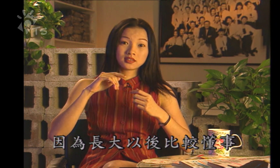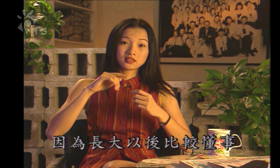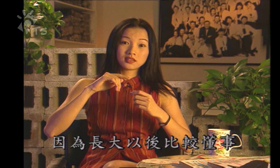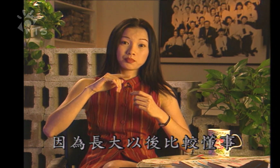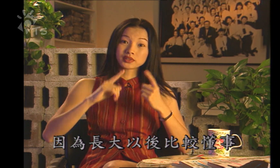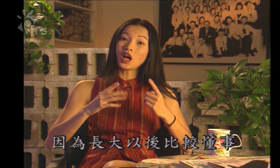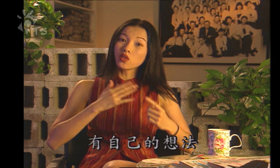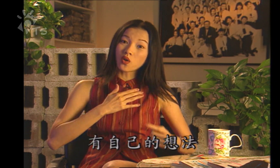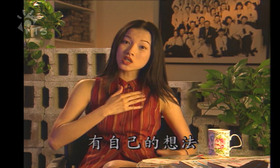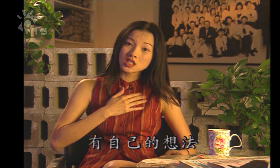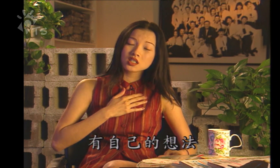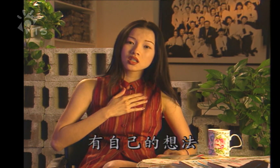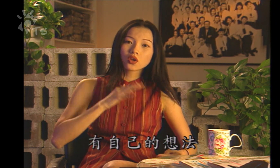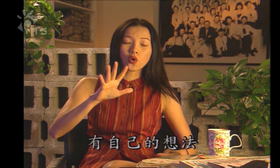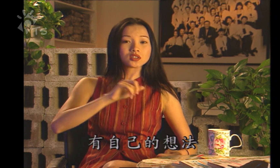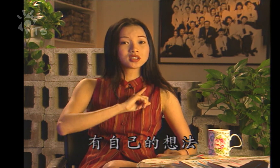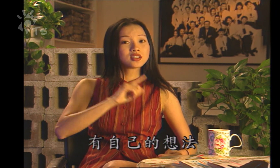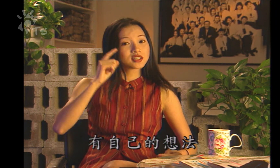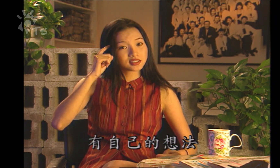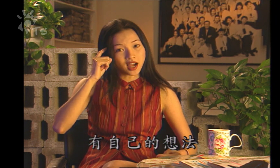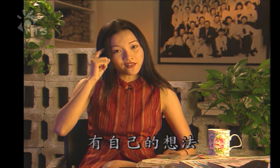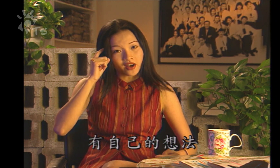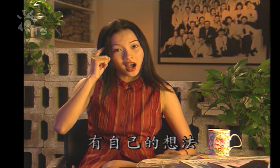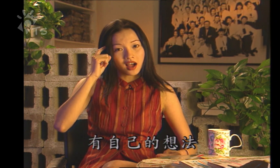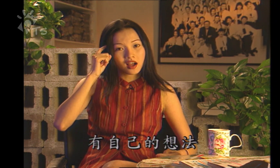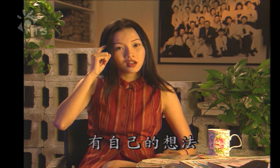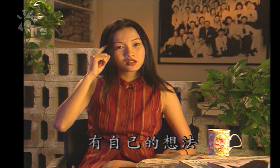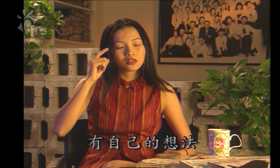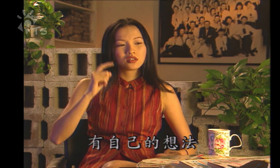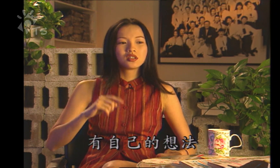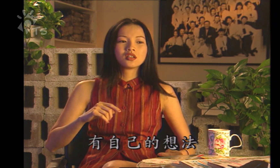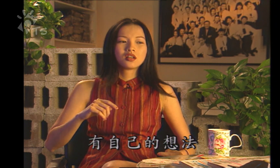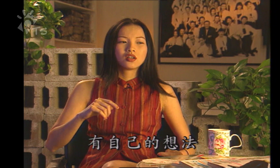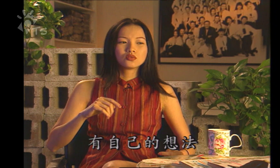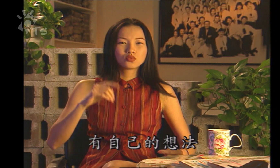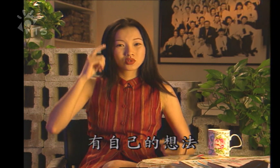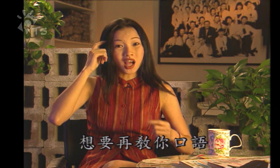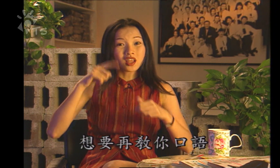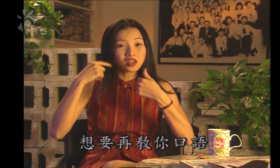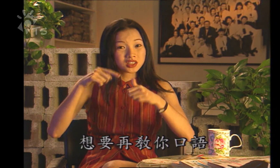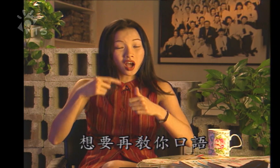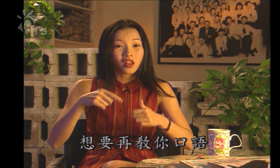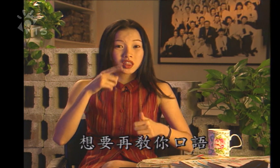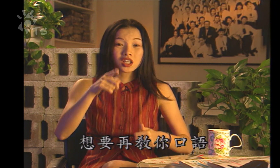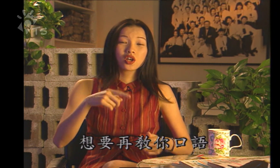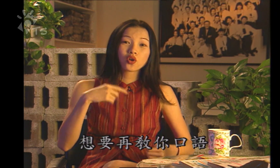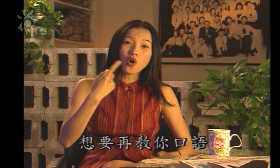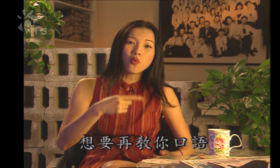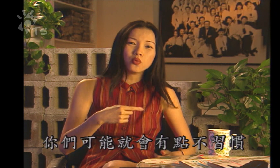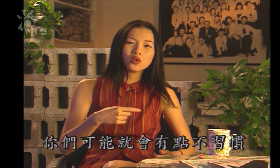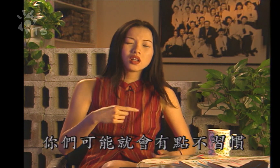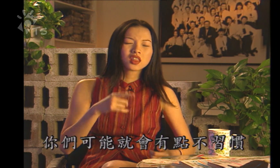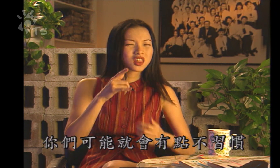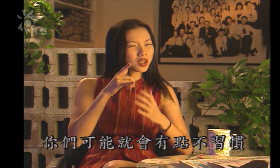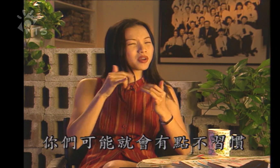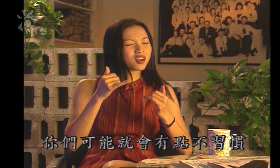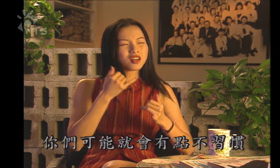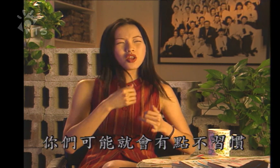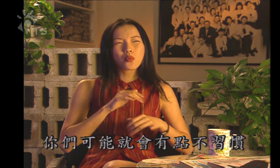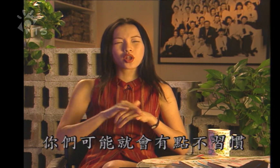啦，有自己的想法，想要再教你口语，你们可能就会有